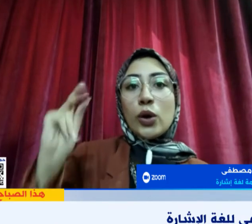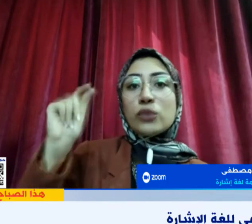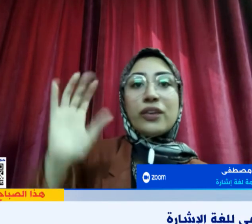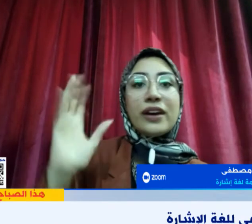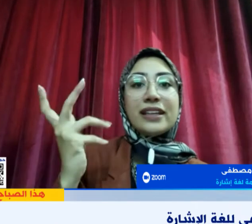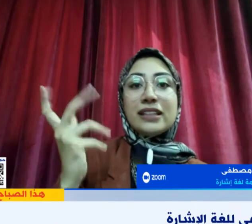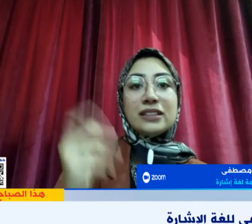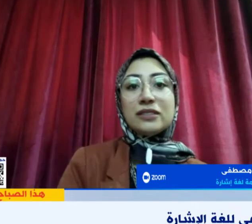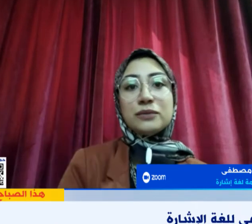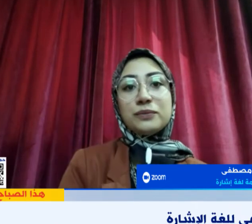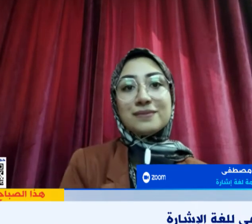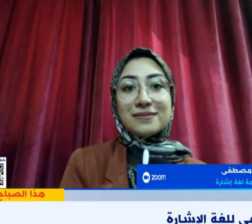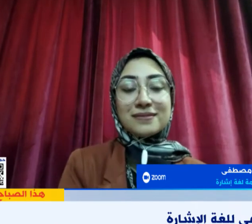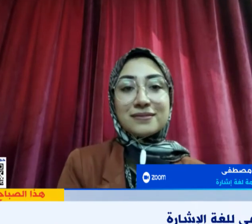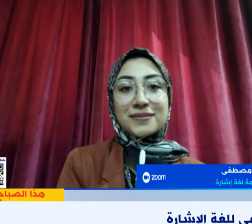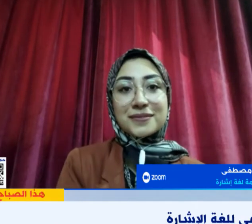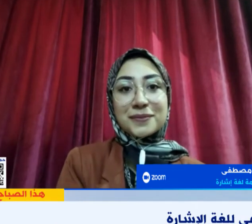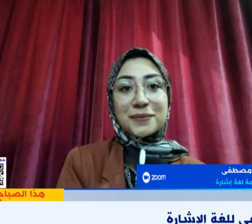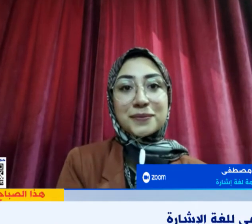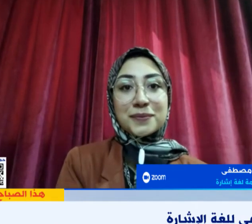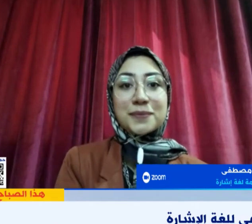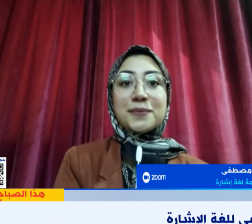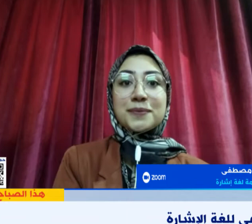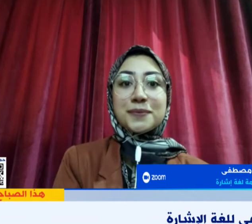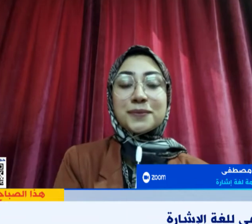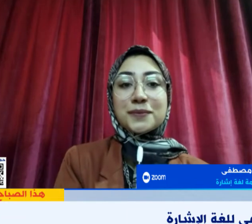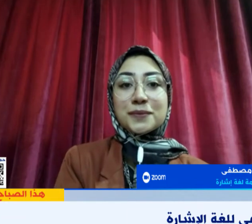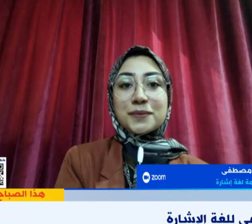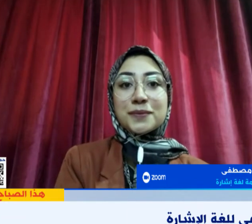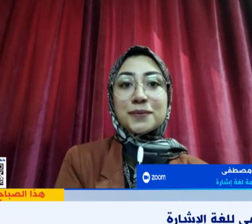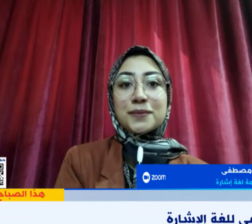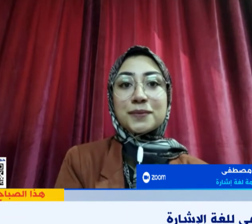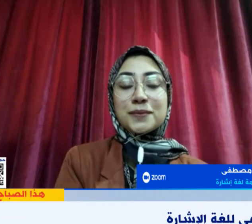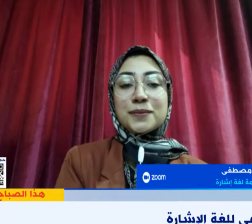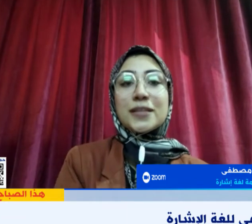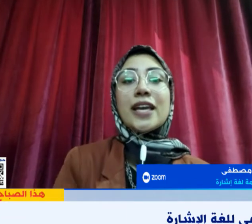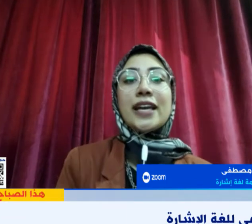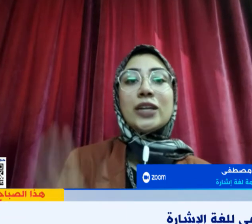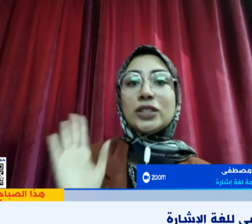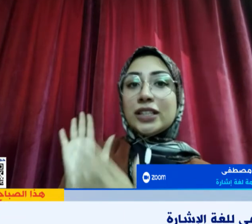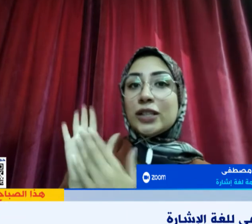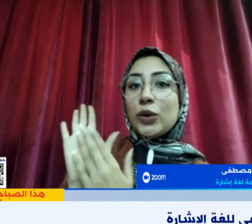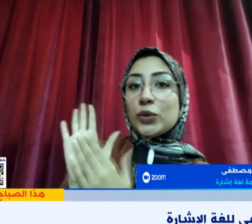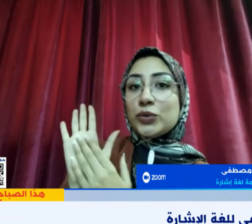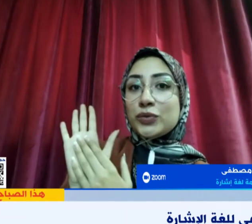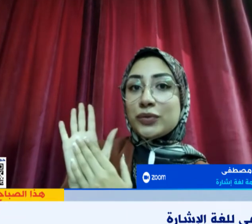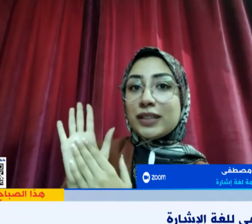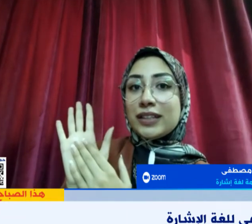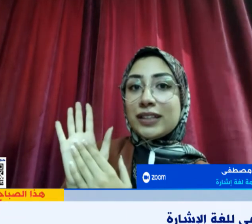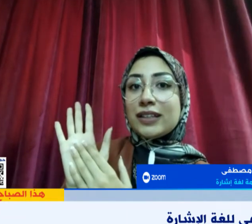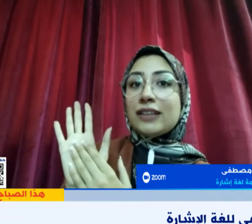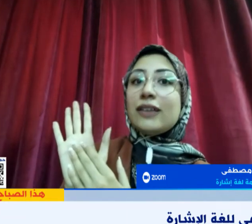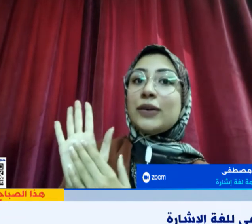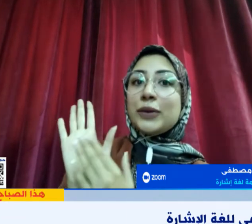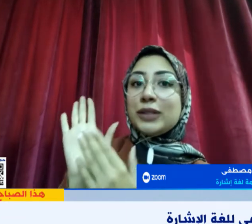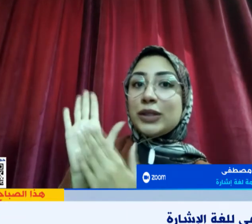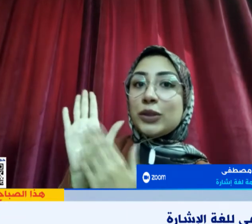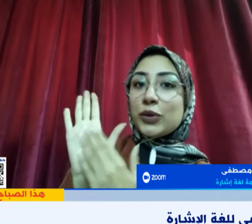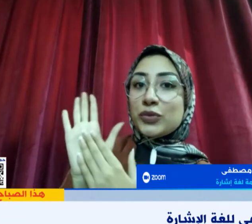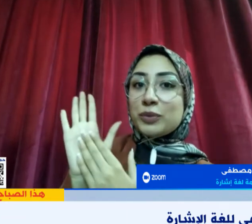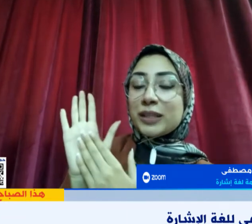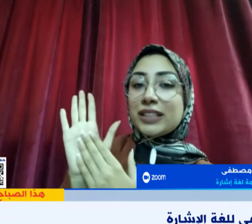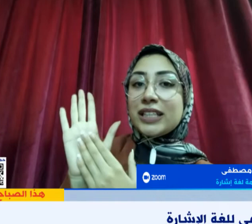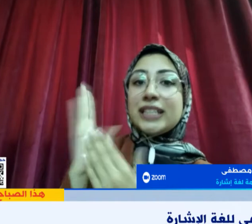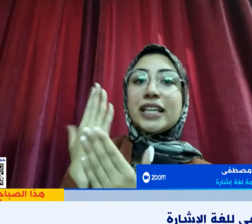له حروفها إيه. تمام. طب والأرقام أستاذة داليا برضو من 1 لـ10 لو مستعرضة لحضرتك؟ قلنا